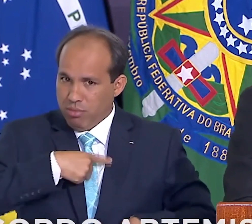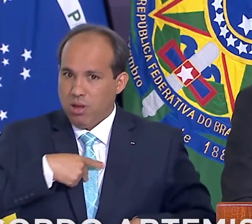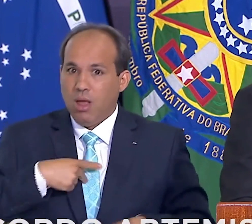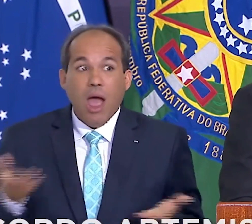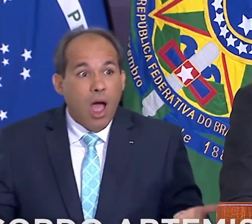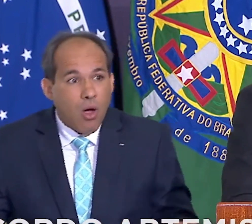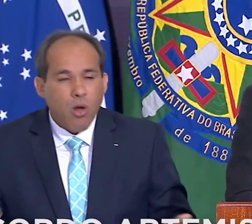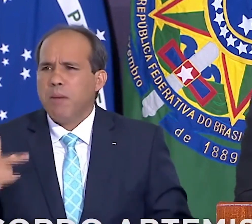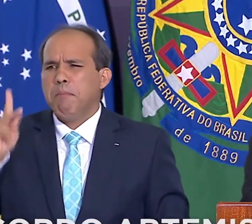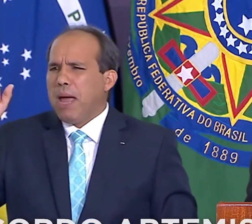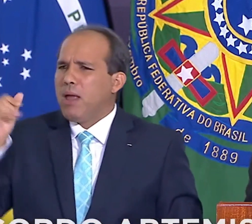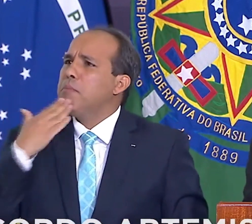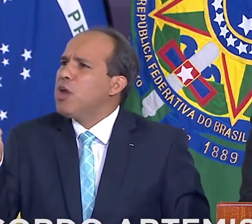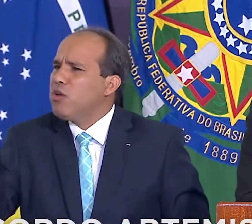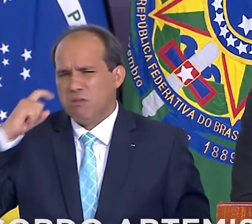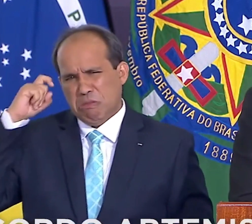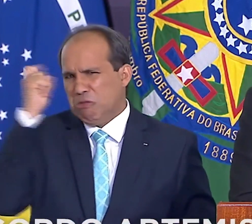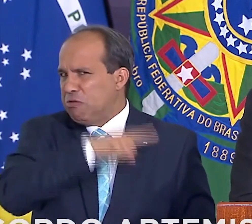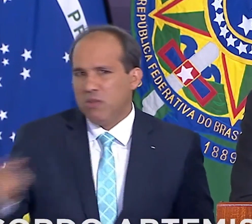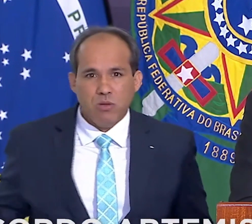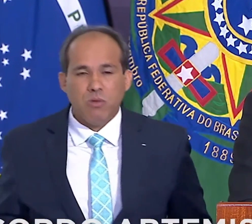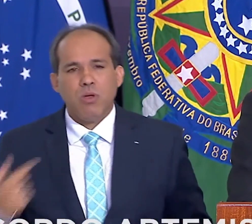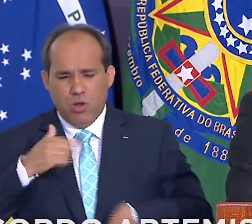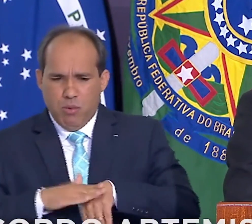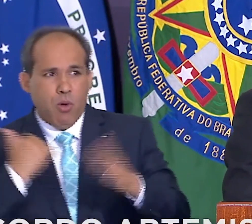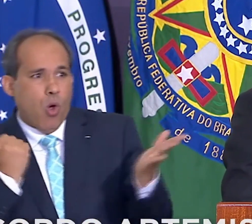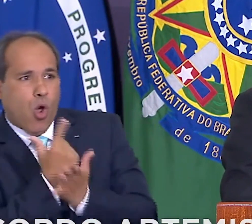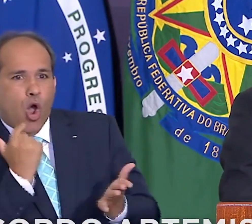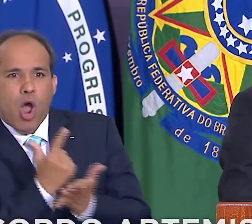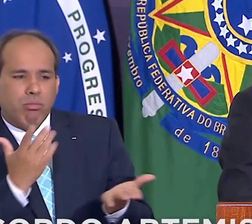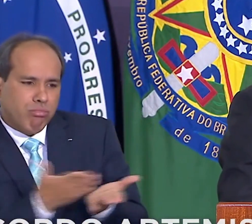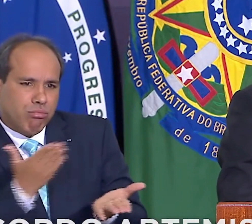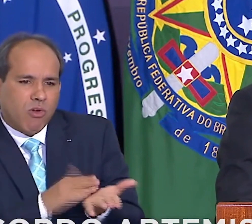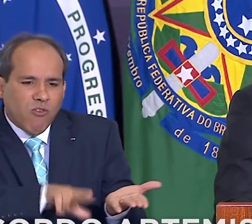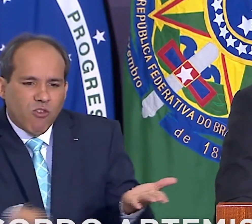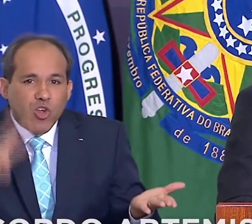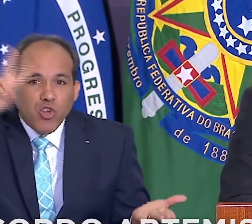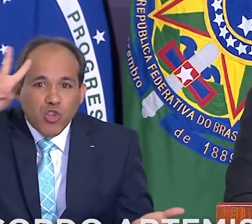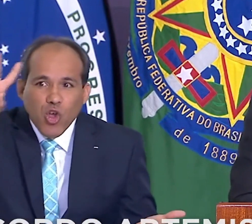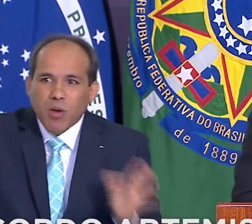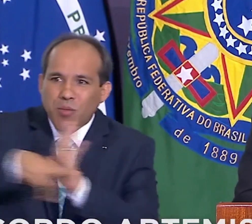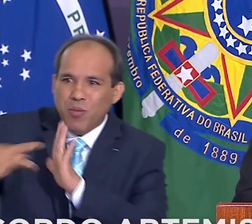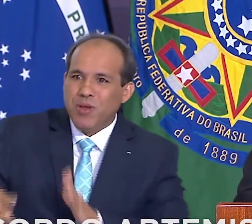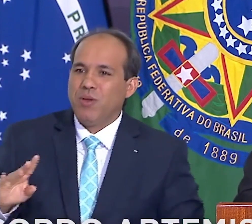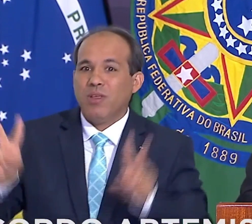pedir um dinheiro do meu pai, e comprava os fascículos da enciclopédia Conhecer.